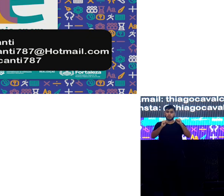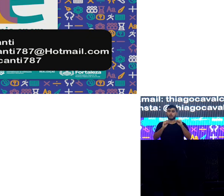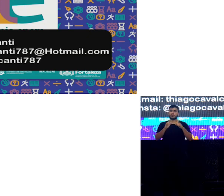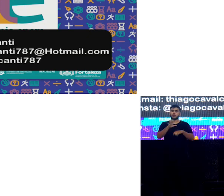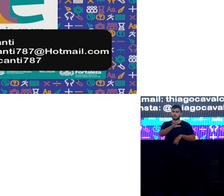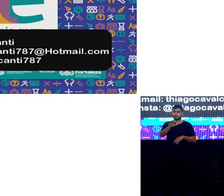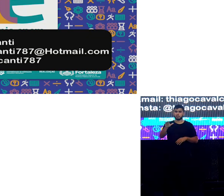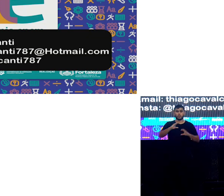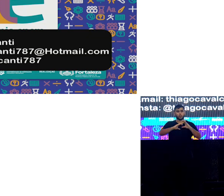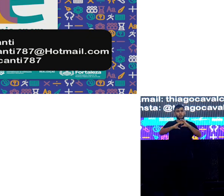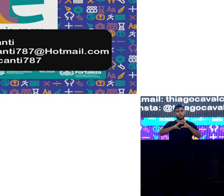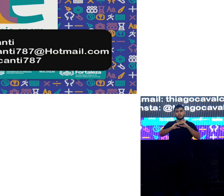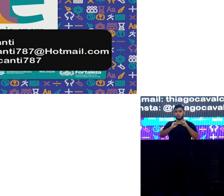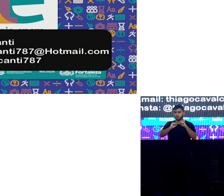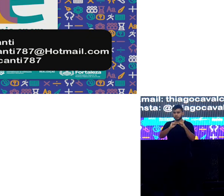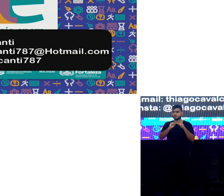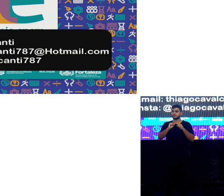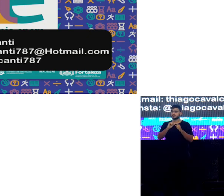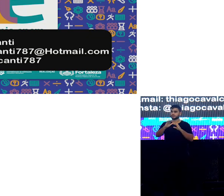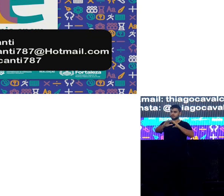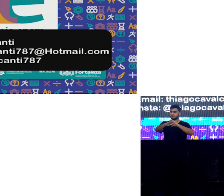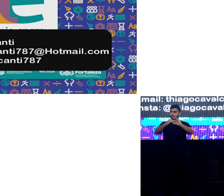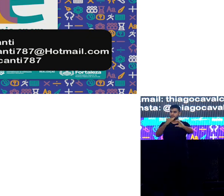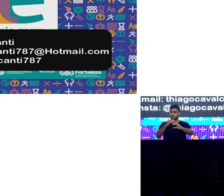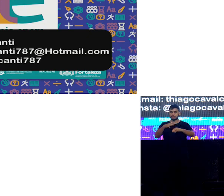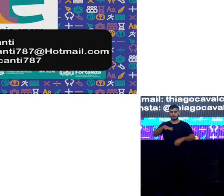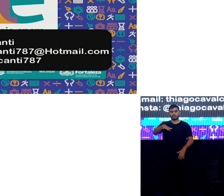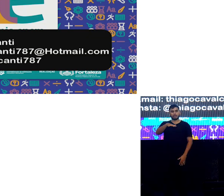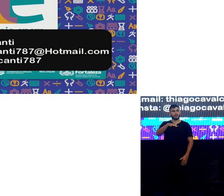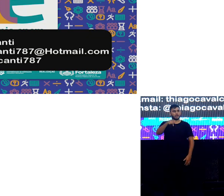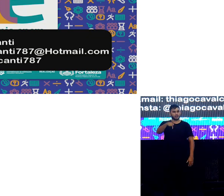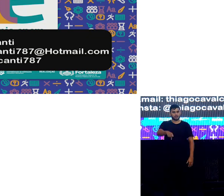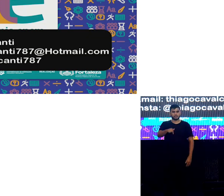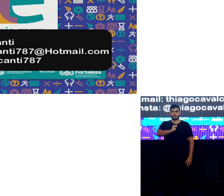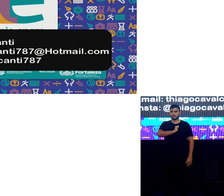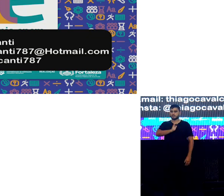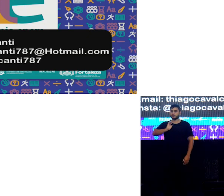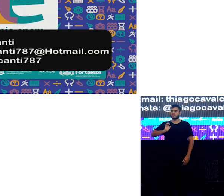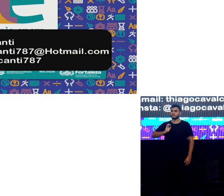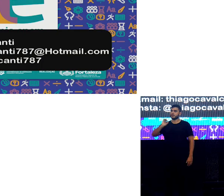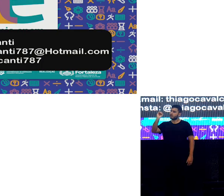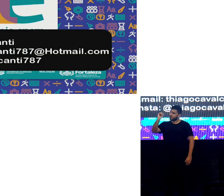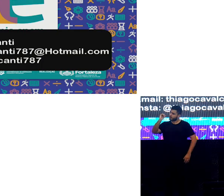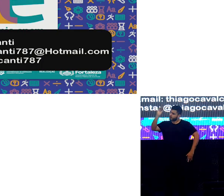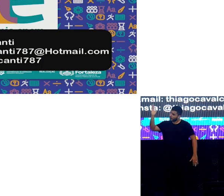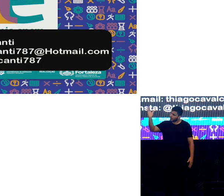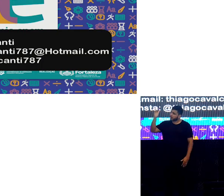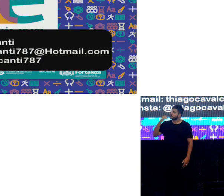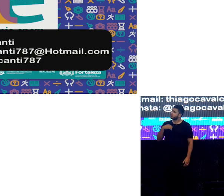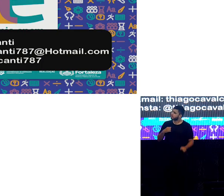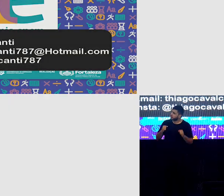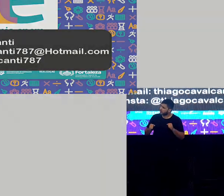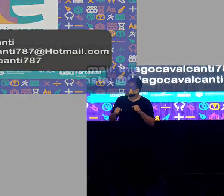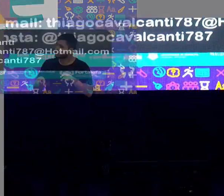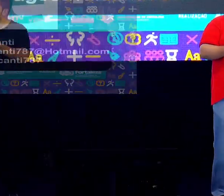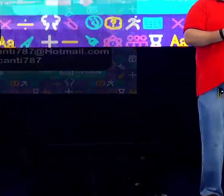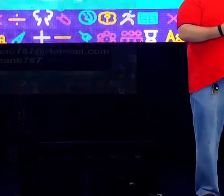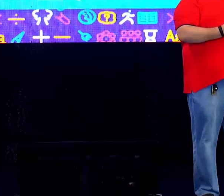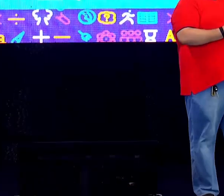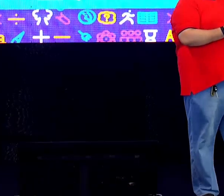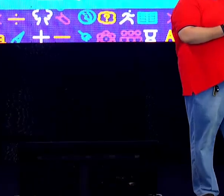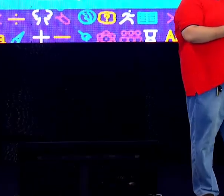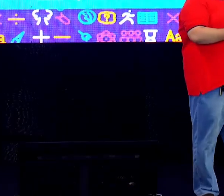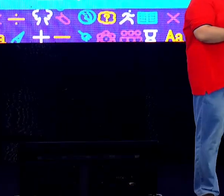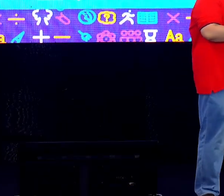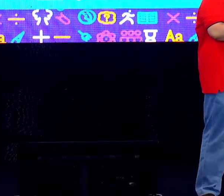comigo fora esse espaço aqui. A gente não precisa se restringir aqui, embora aqui também seja muito legal. O que é que